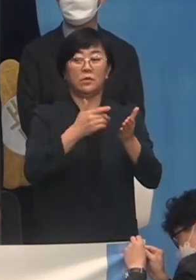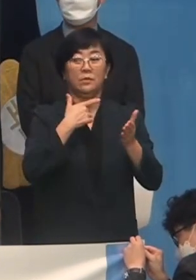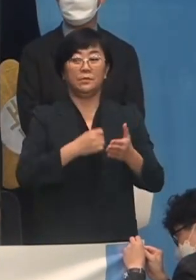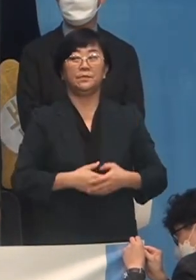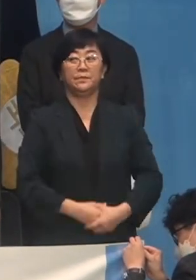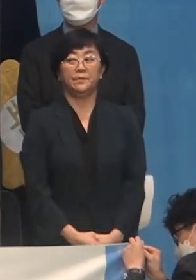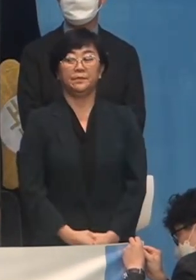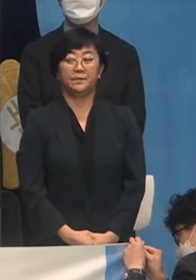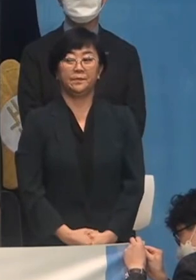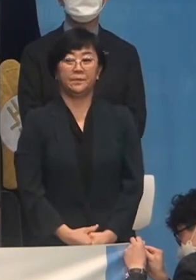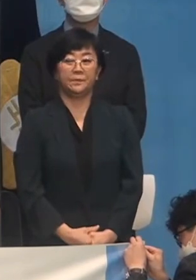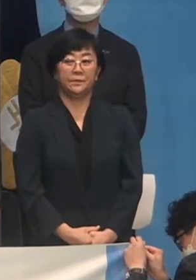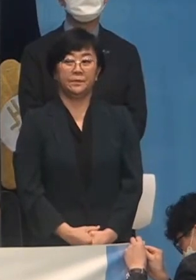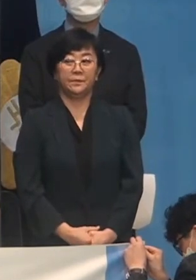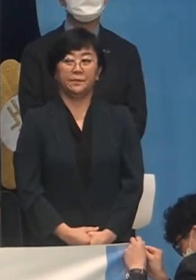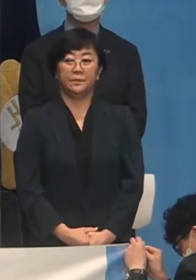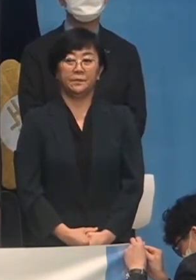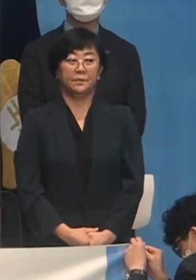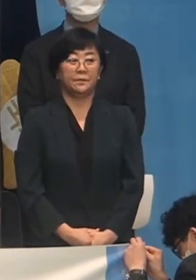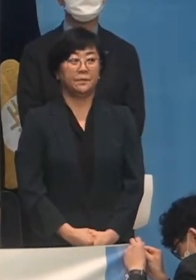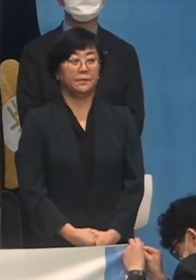하기로 했습니다.